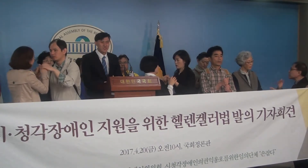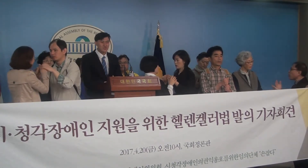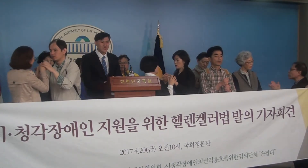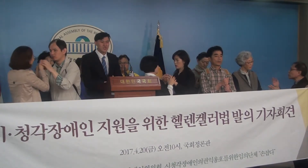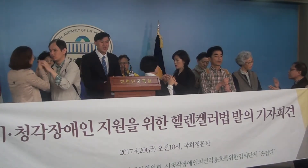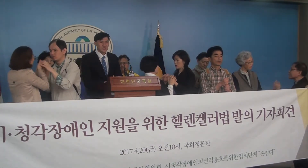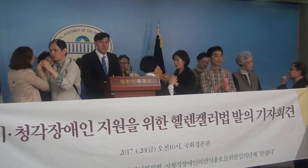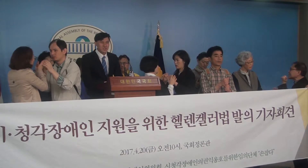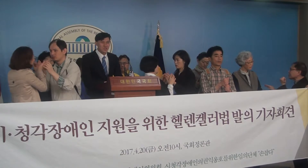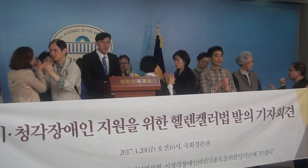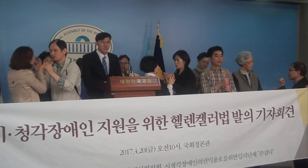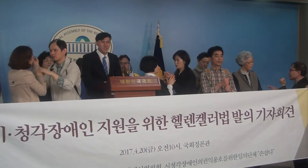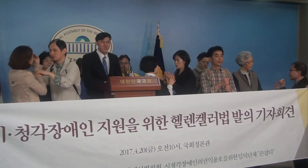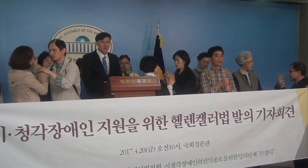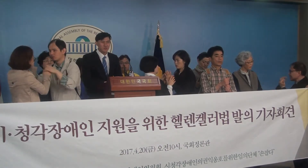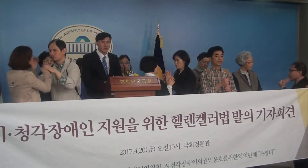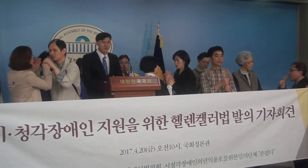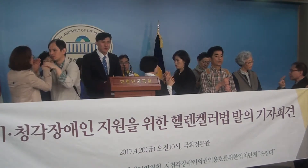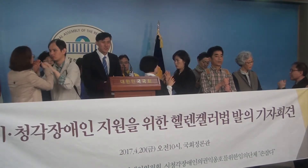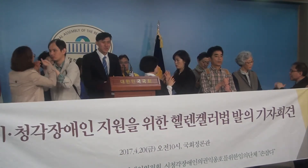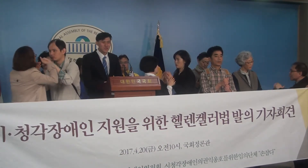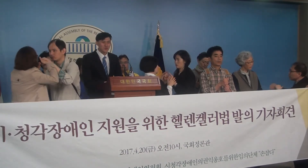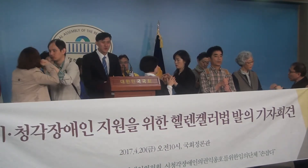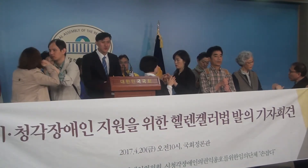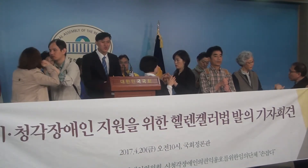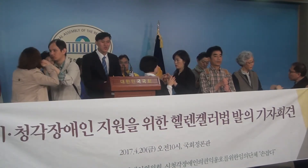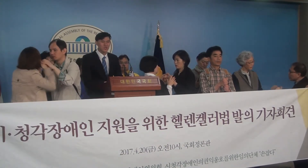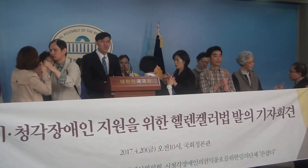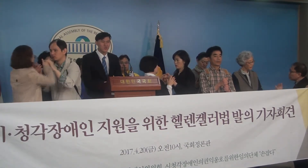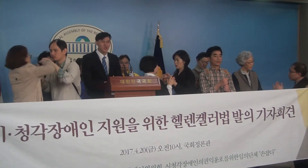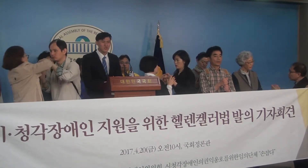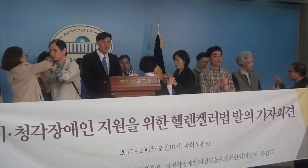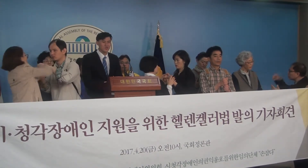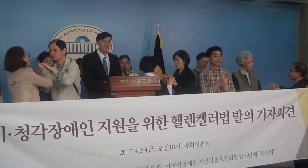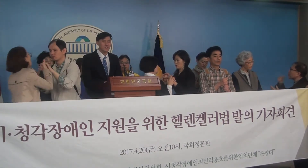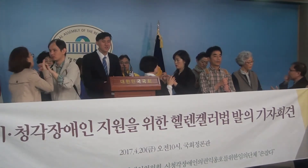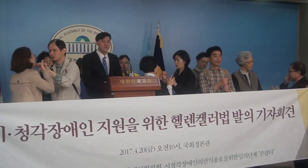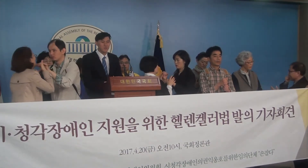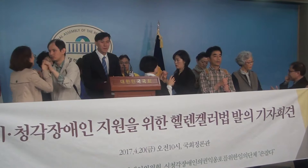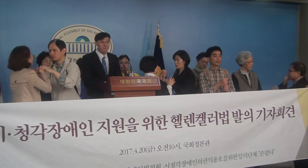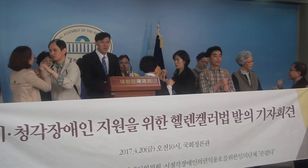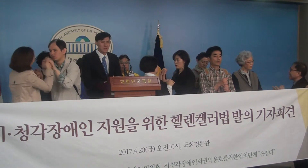및 기준에 시청각 장애인을 별도의 장애인 종류로 추가하지 못했다는 것입니다.